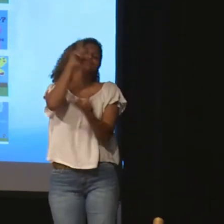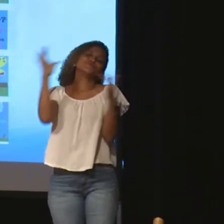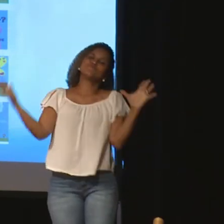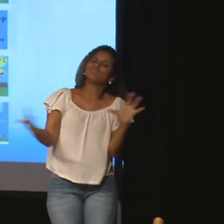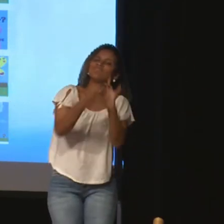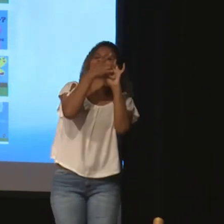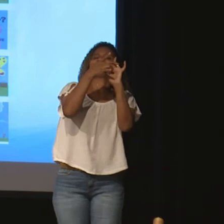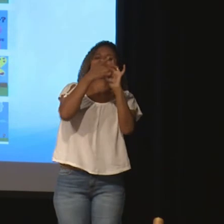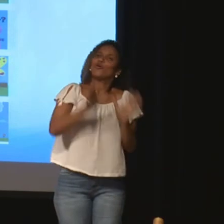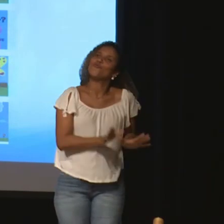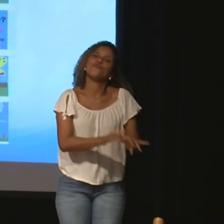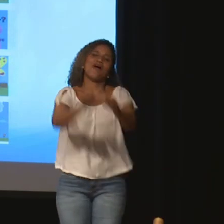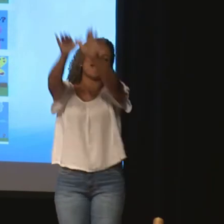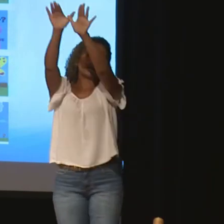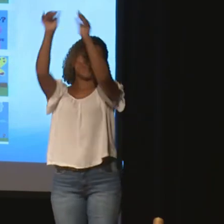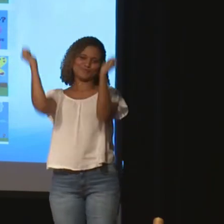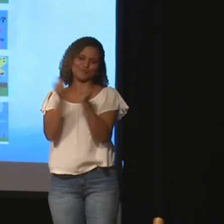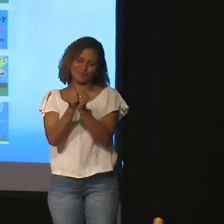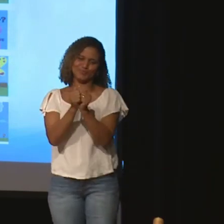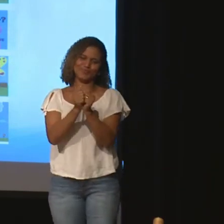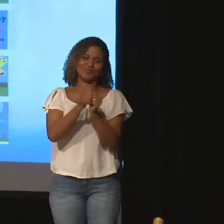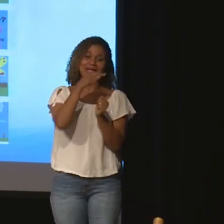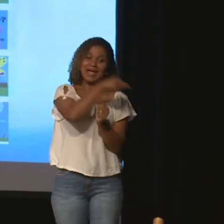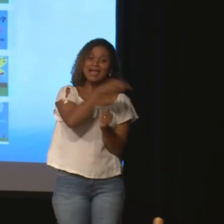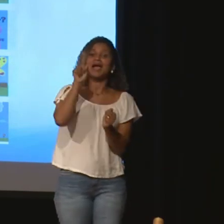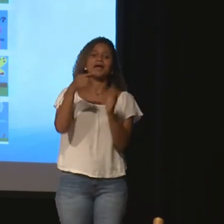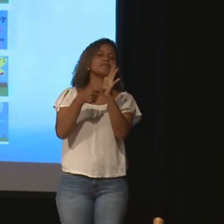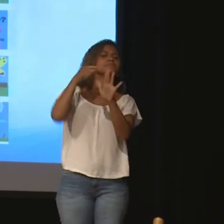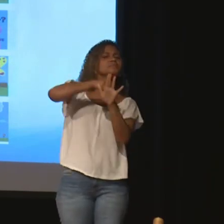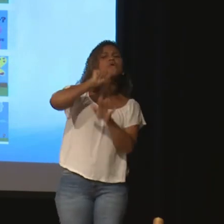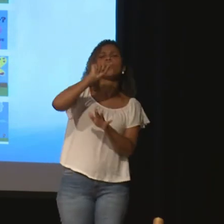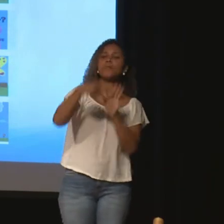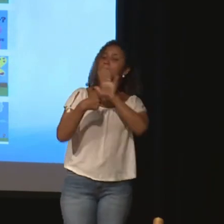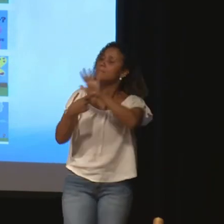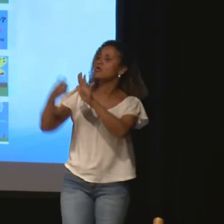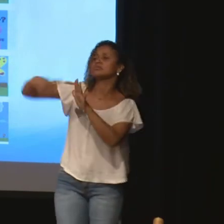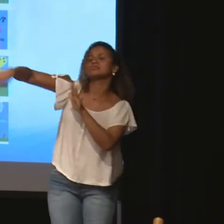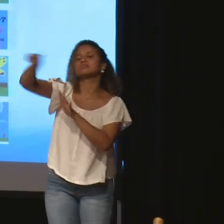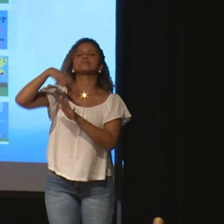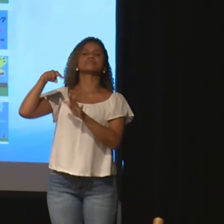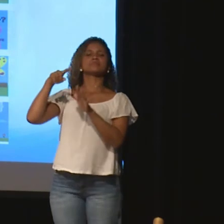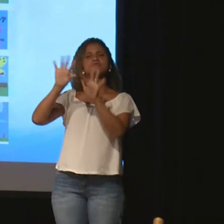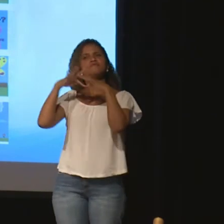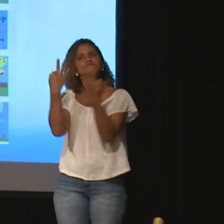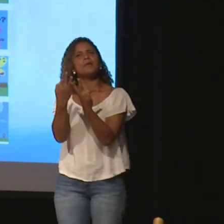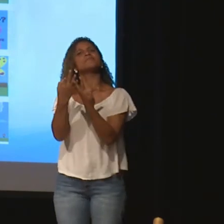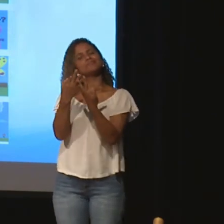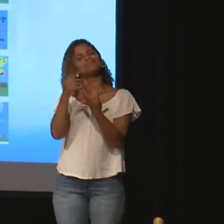todas conseguiram ganhar asa. Então, a família todas conseguiram voar juntas. Isso é uma metáfora para mostrar para